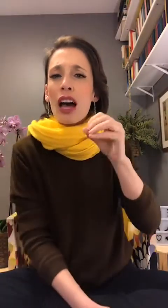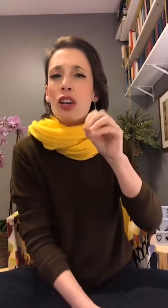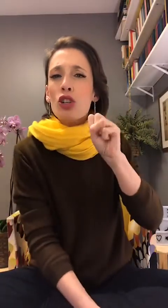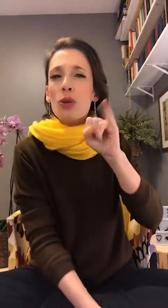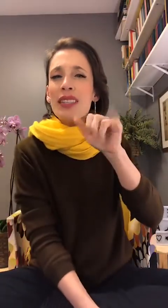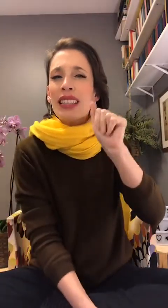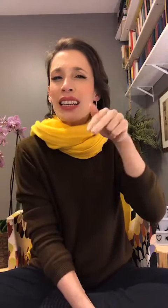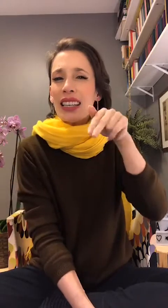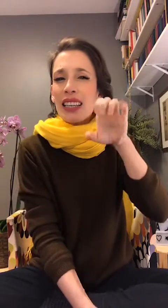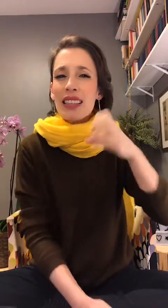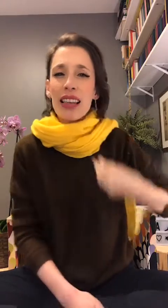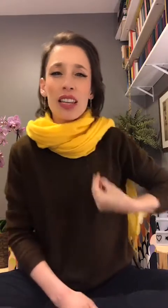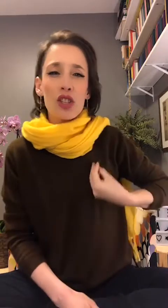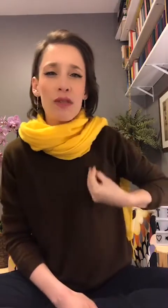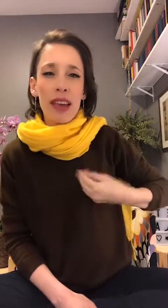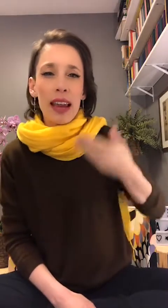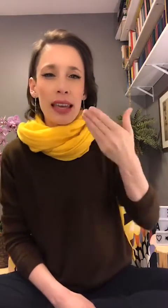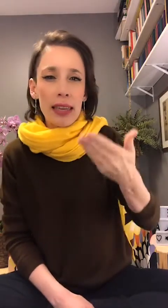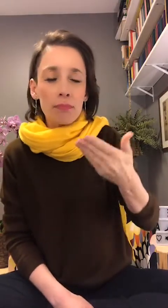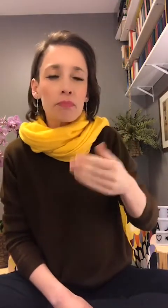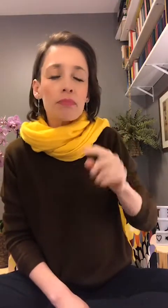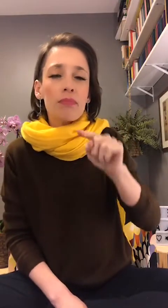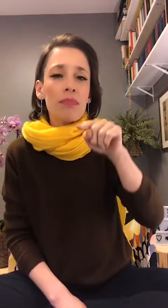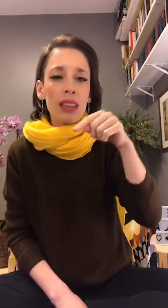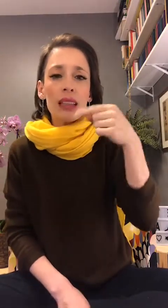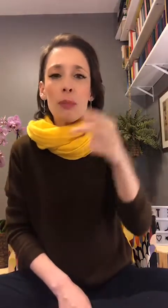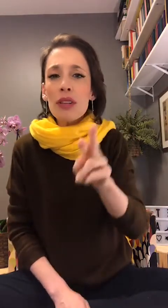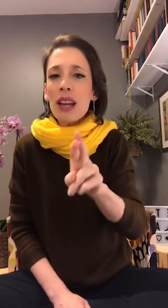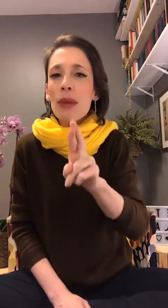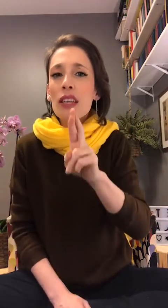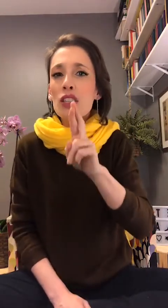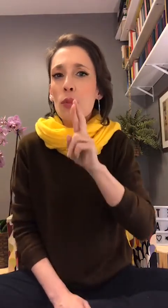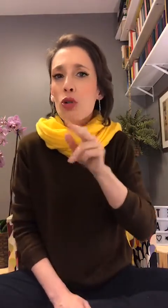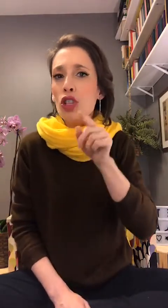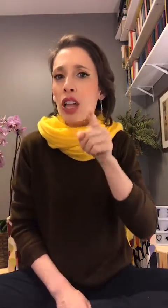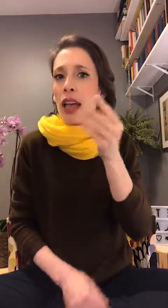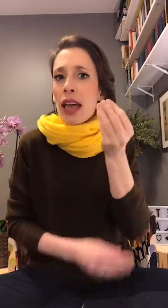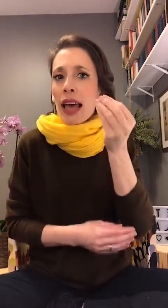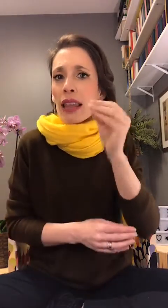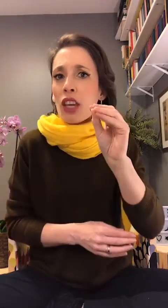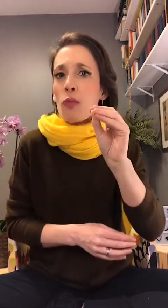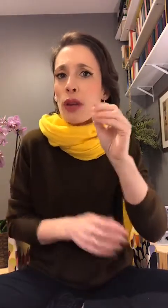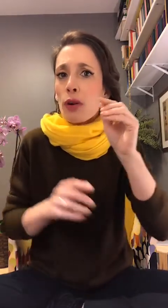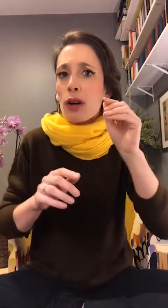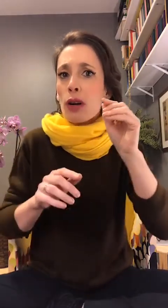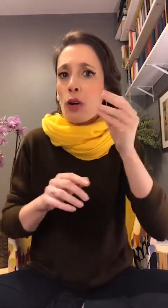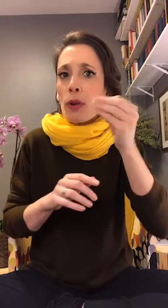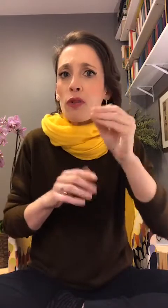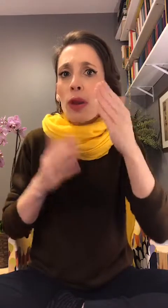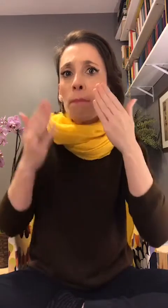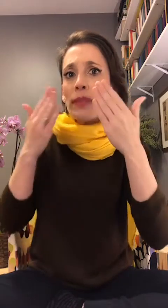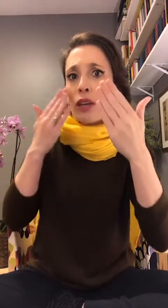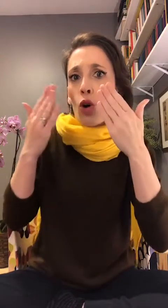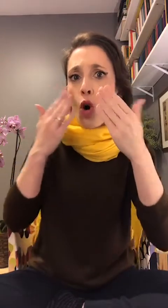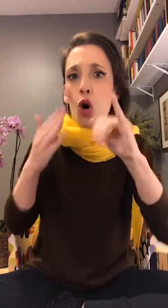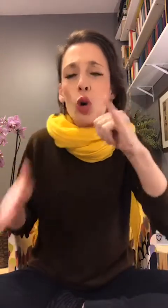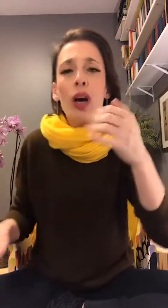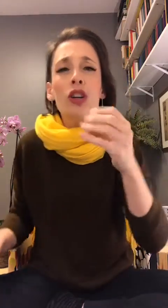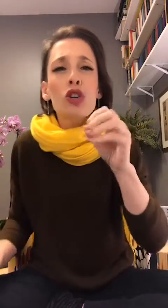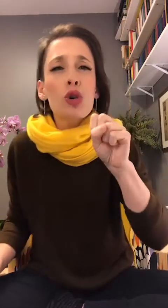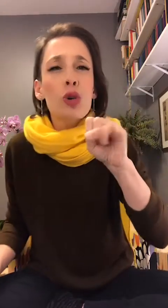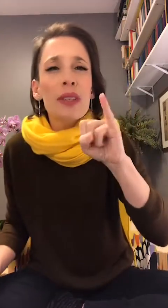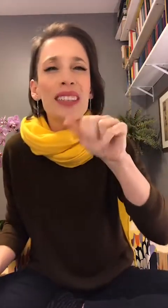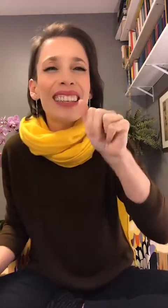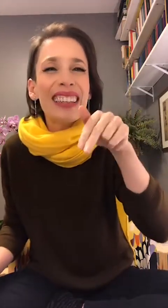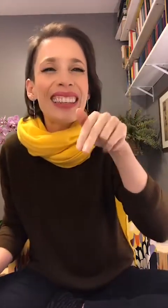Aproveitando a Josiane, se ela estiver aí, depois ela me responde. Ela tem o perfil que é